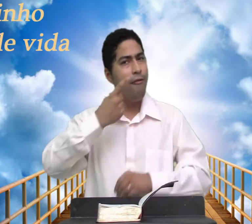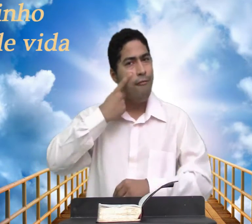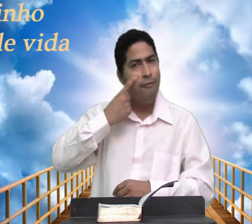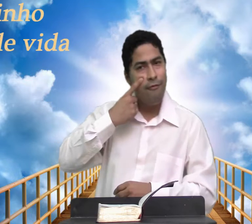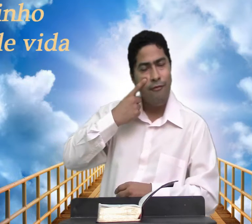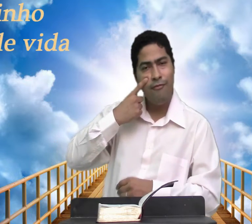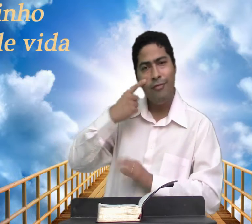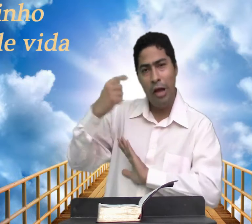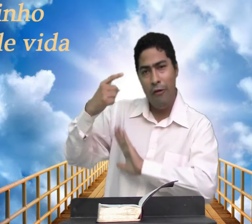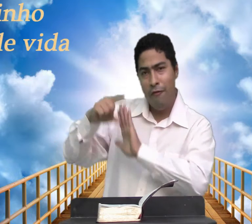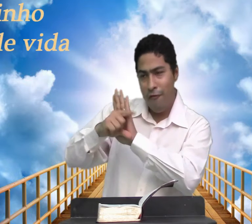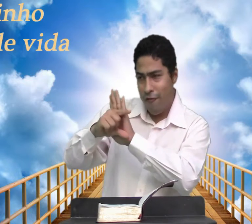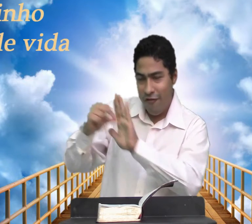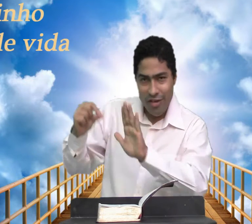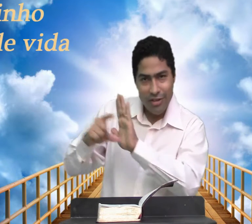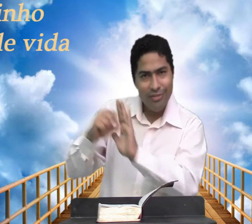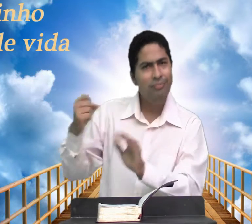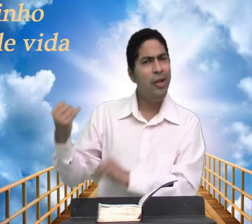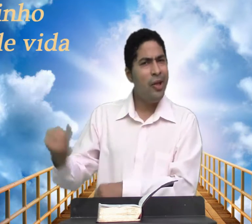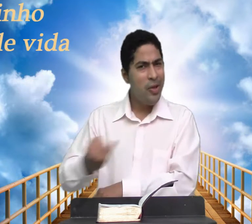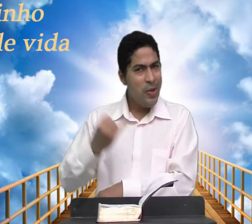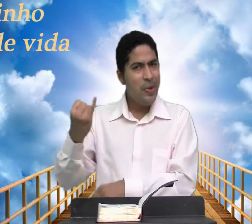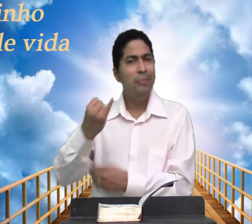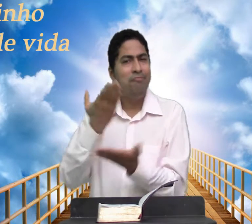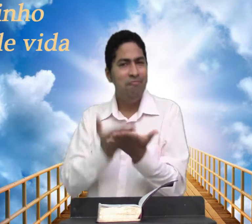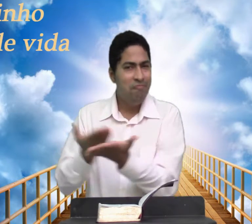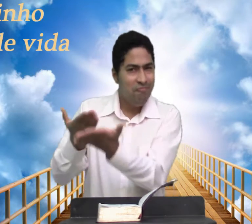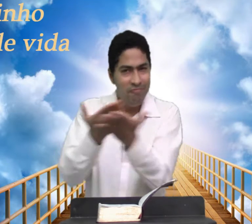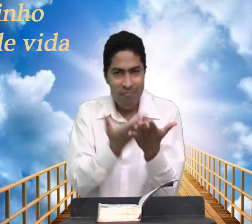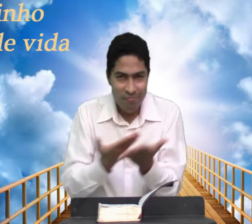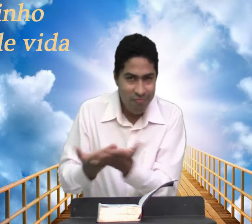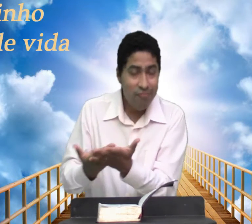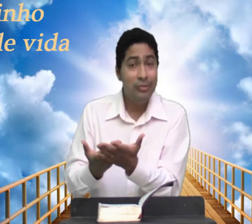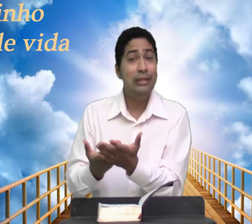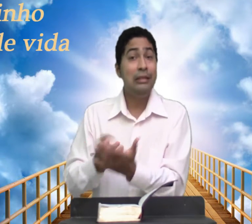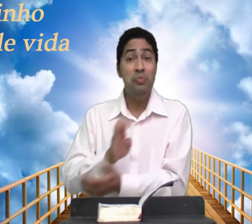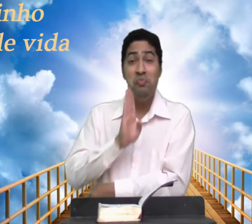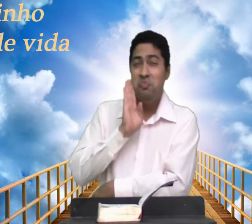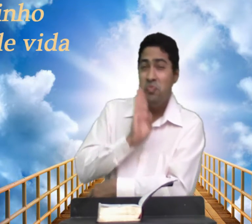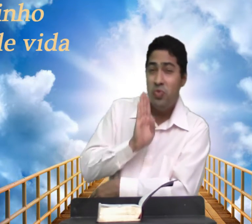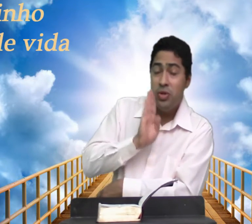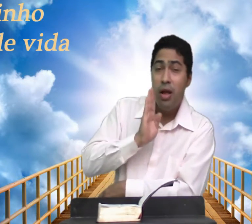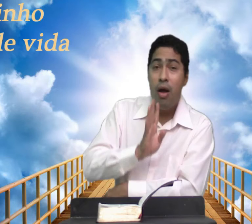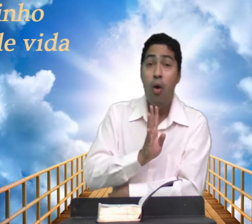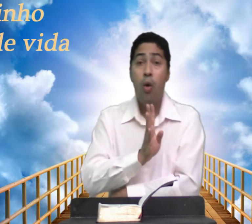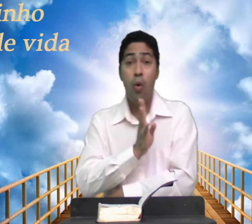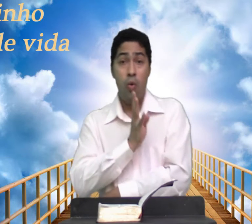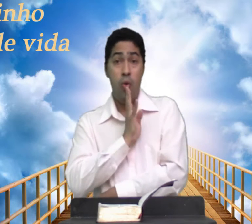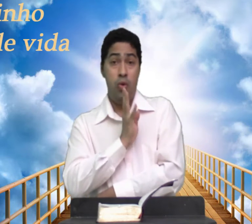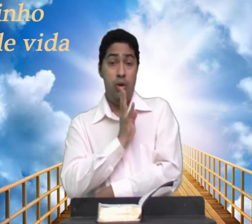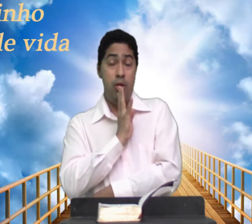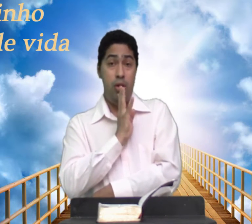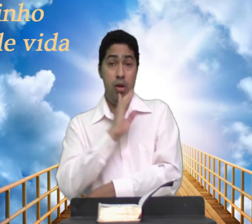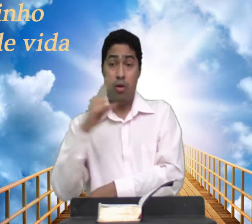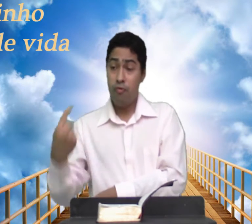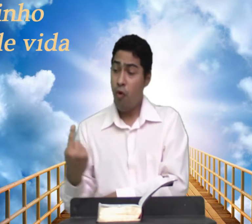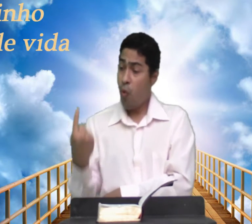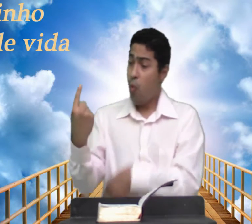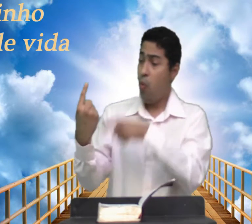um versículo das Escrituras, né, e aprendemos esse versículo, onde vai falar que o único homem, aquele